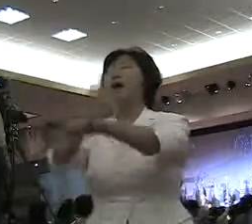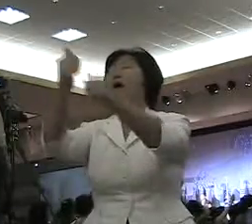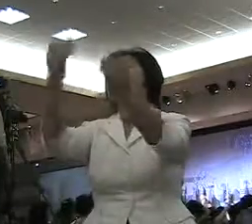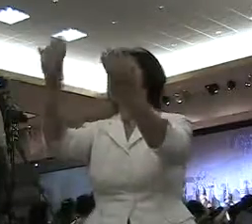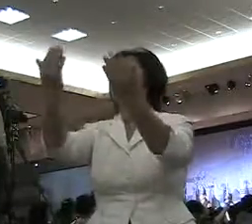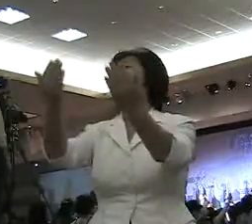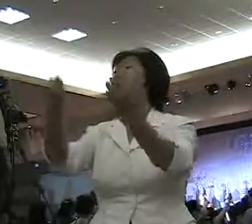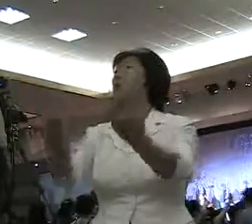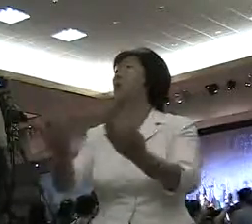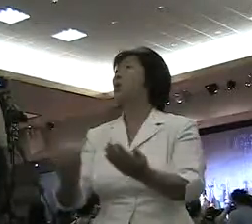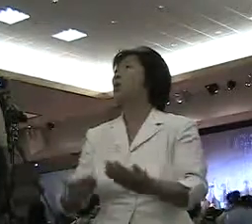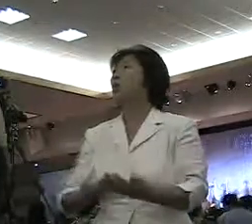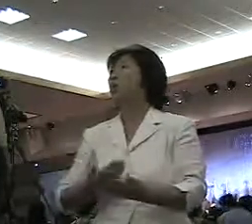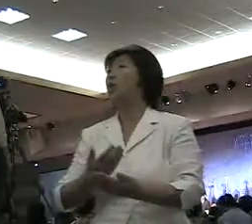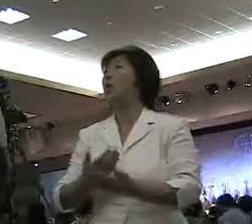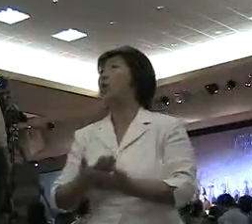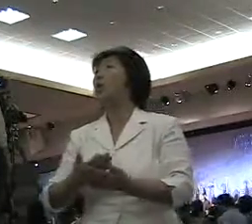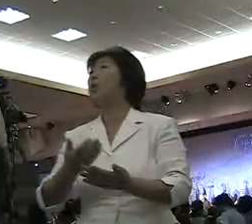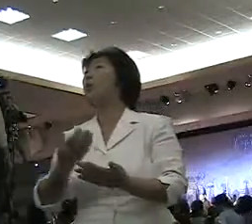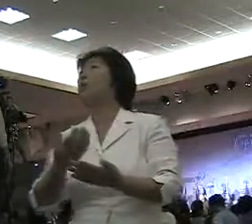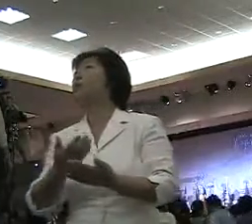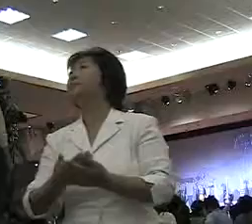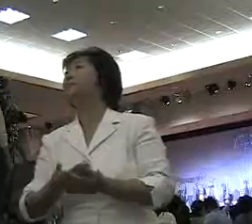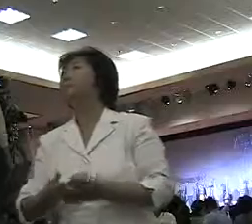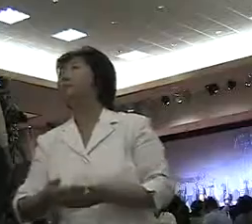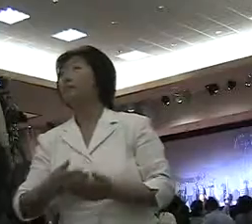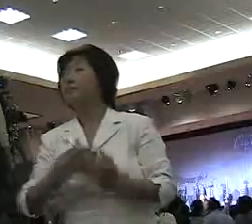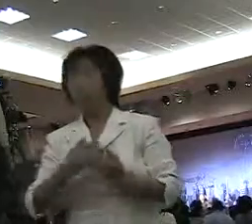주님의 말씀 기도하겠습니다.